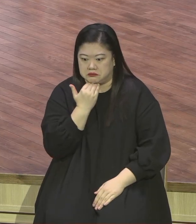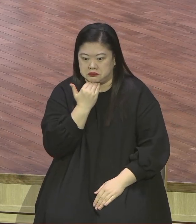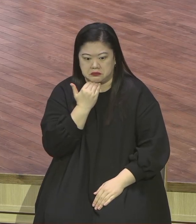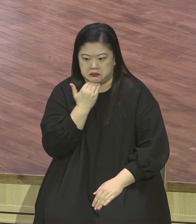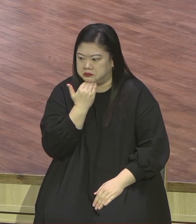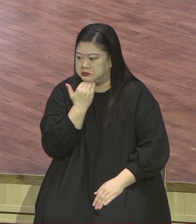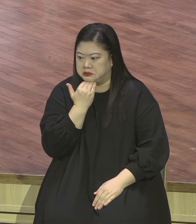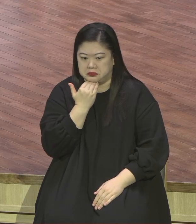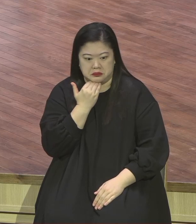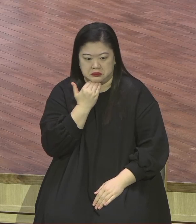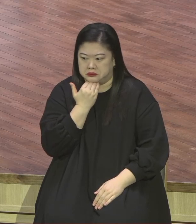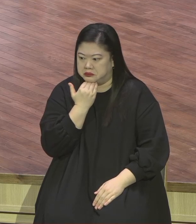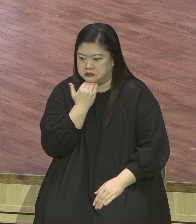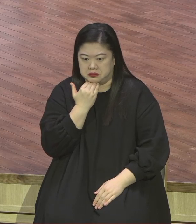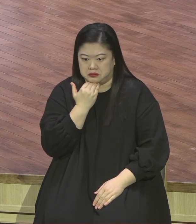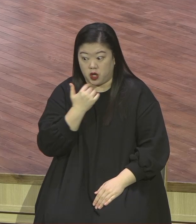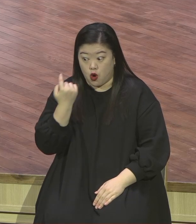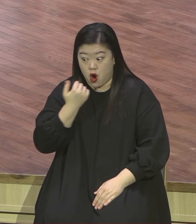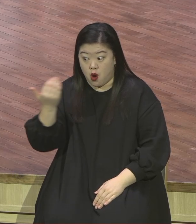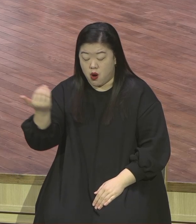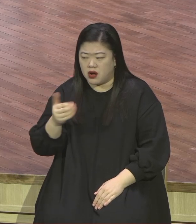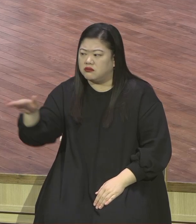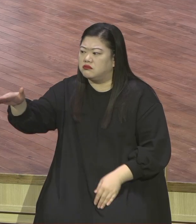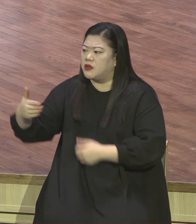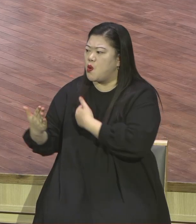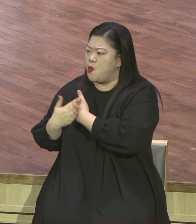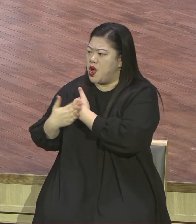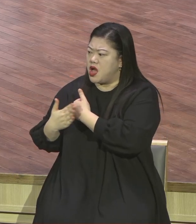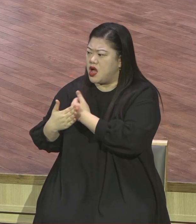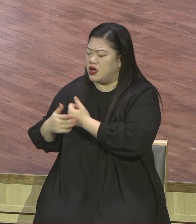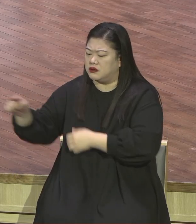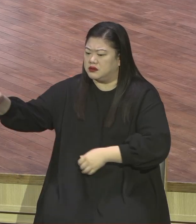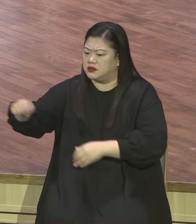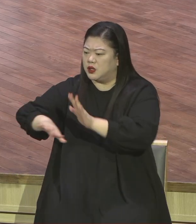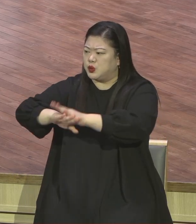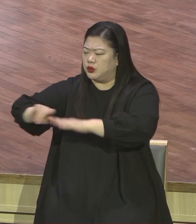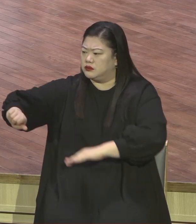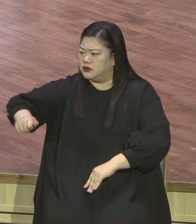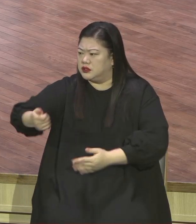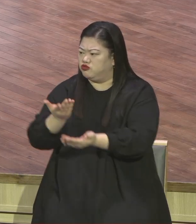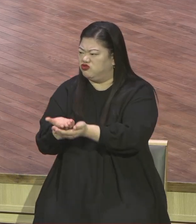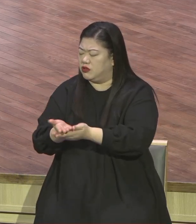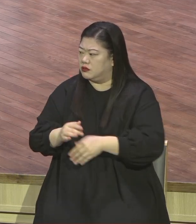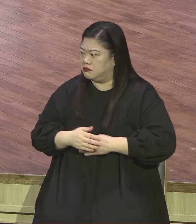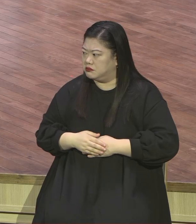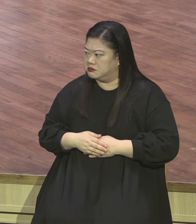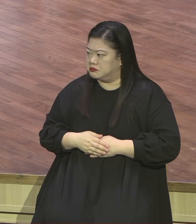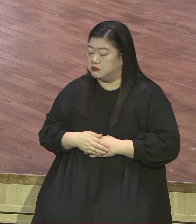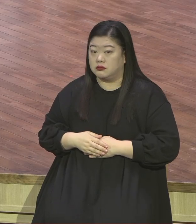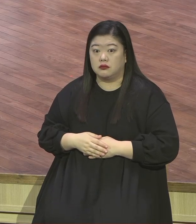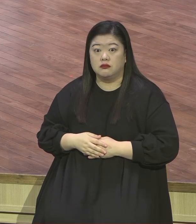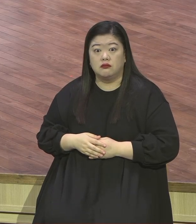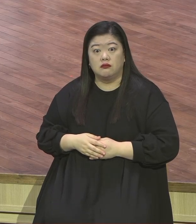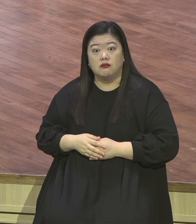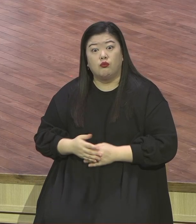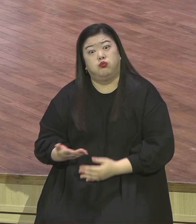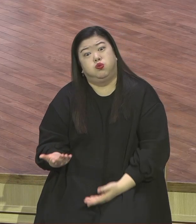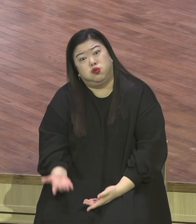지금 이 시대에 21세기 시대에 지금도 그들은 율법을 그렇게 지키고 있다니까